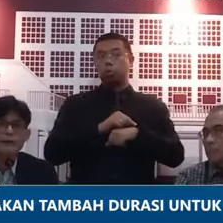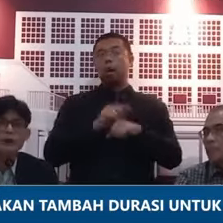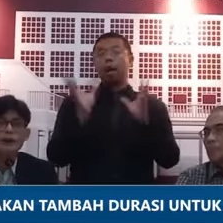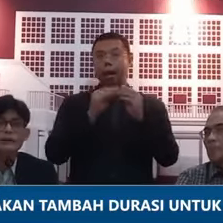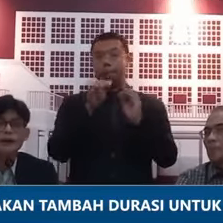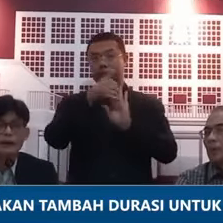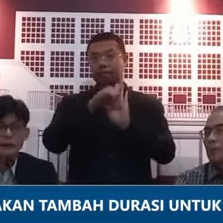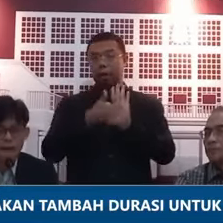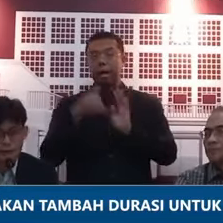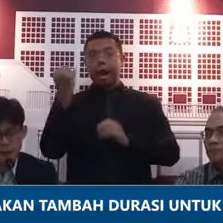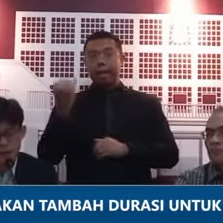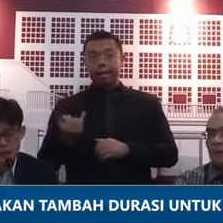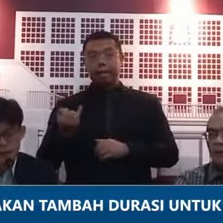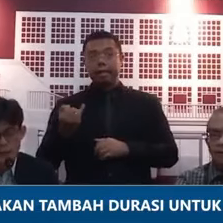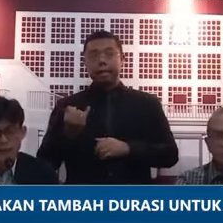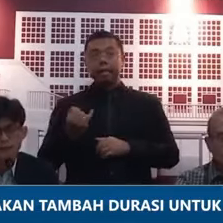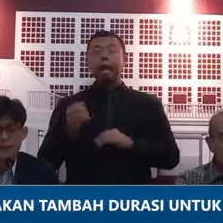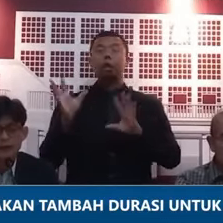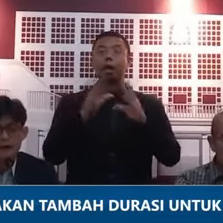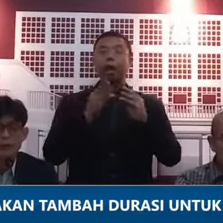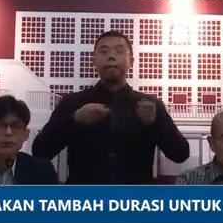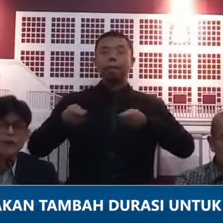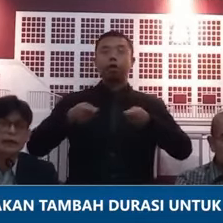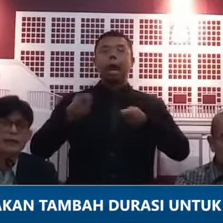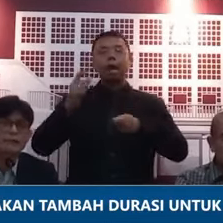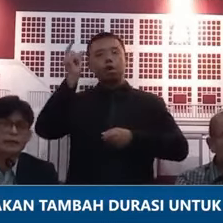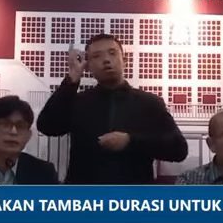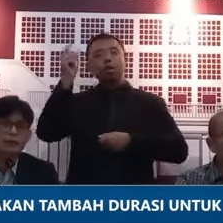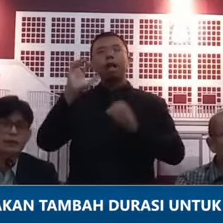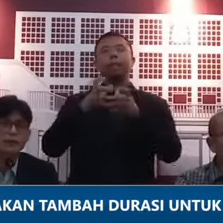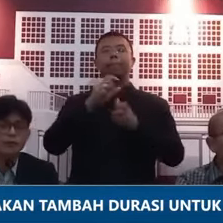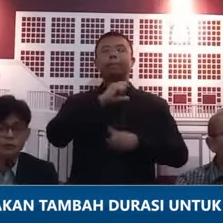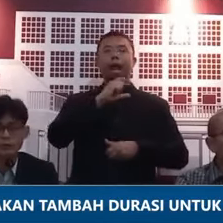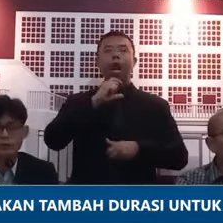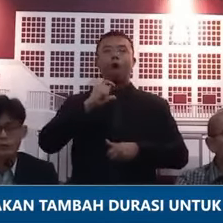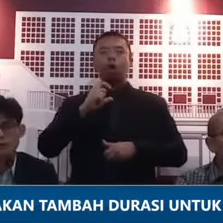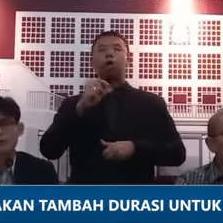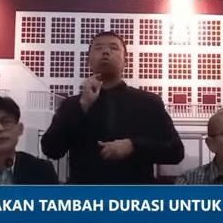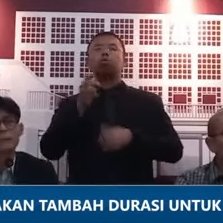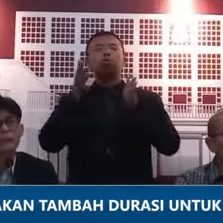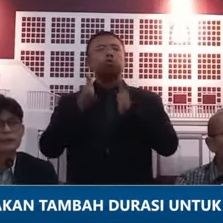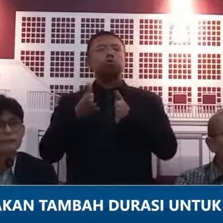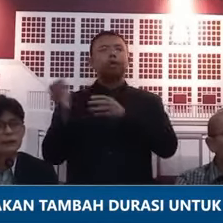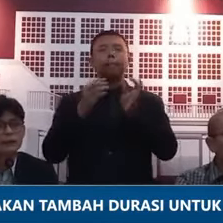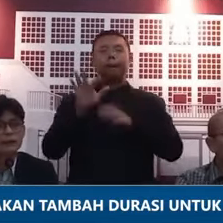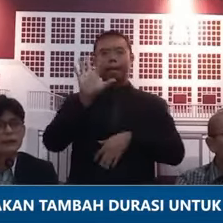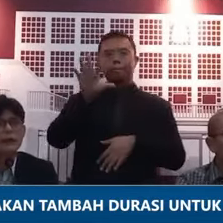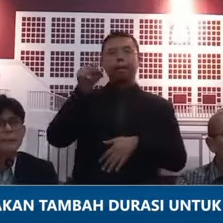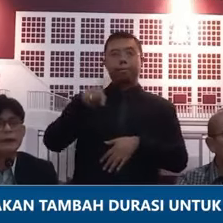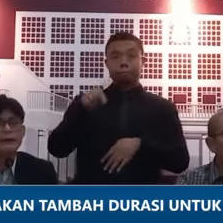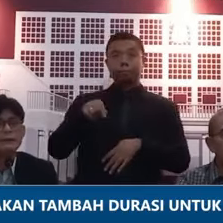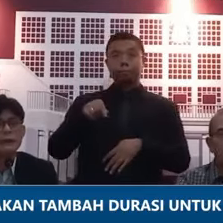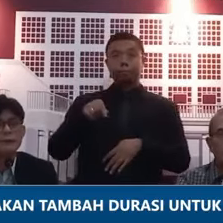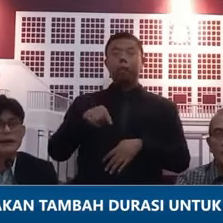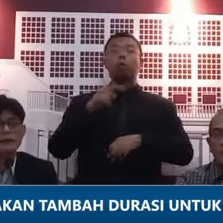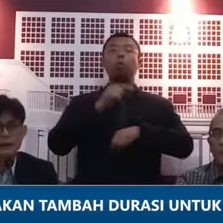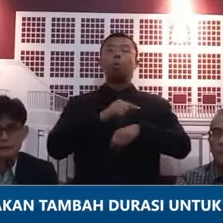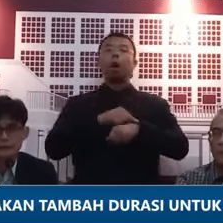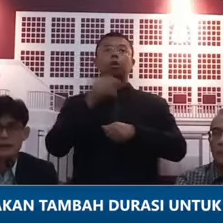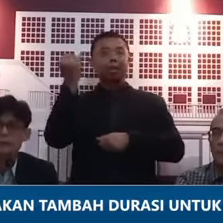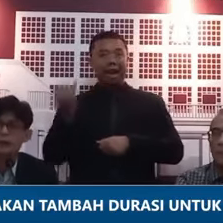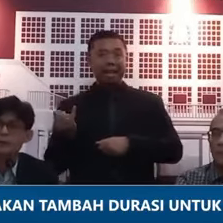selama 2 menit dianggap belum cukup untuk meyakinkan pemilih. Terlebih, ini merupakan debat terakhir yang menentukan sikap para pemilih.